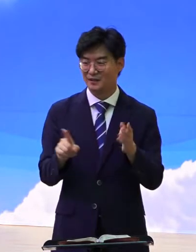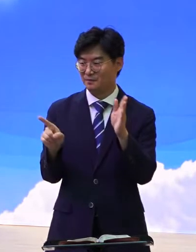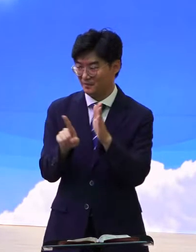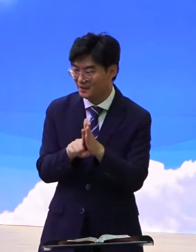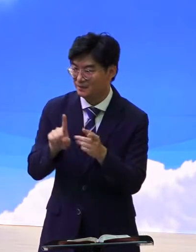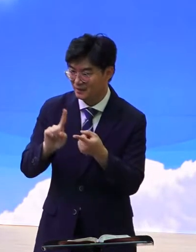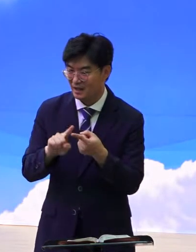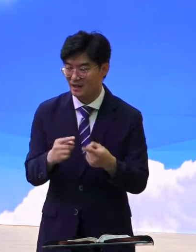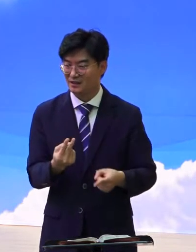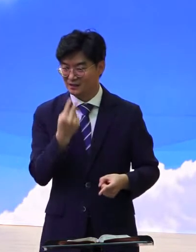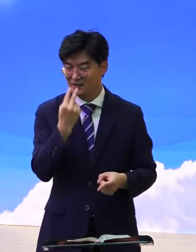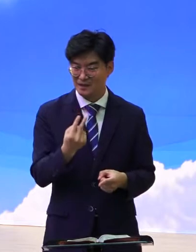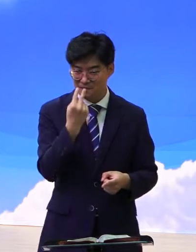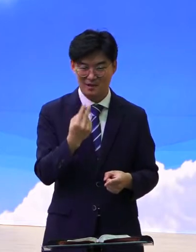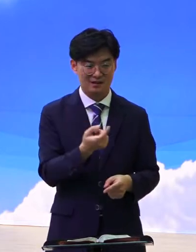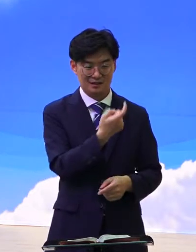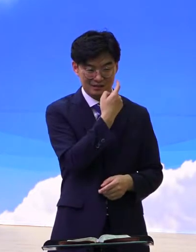있습니까?